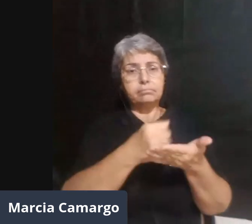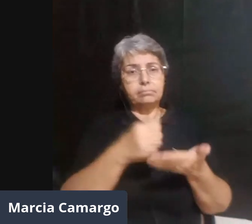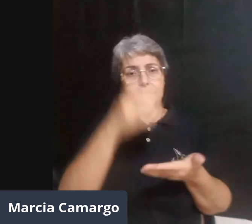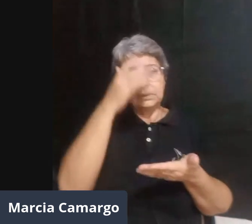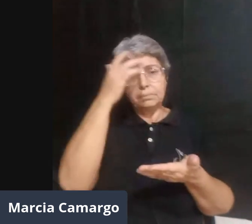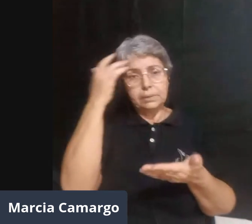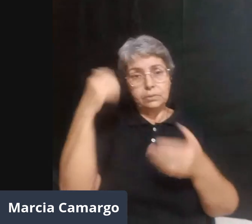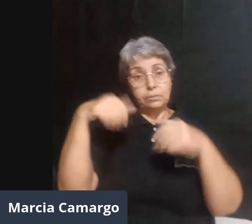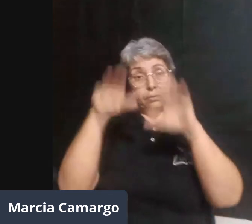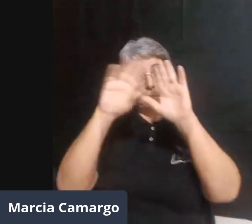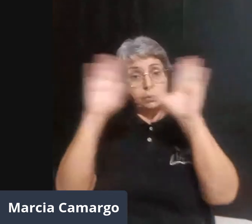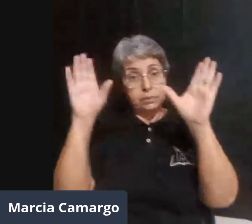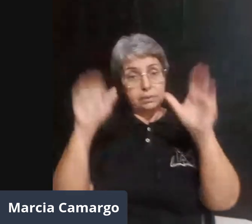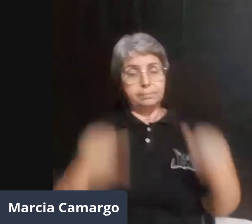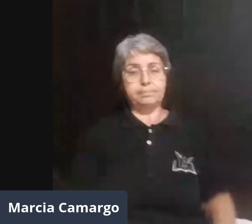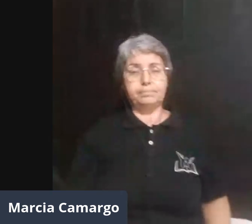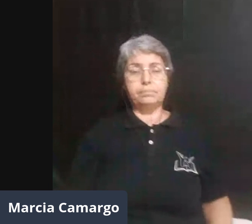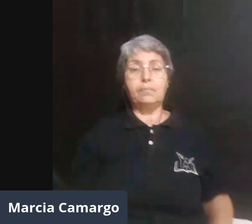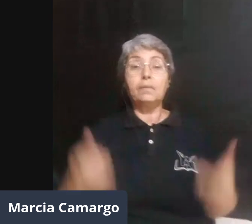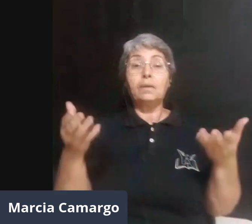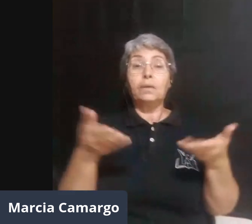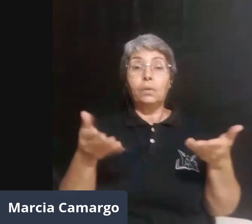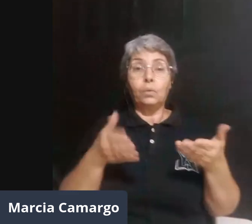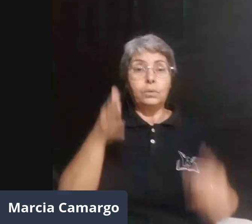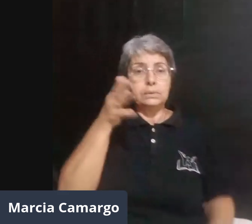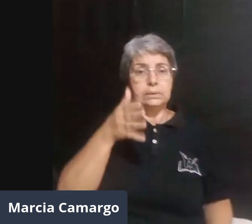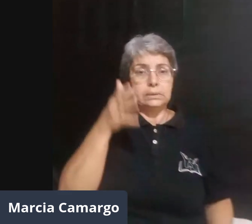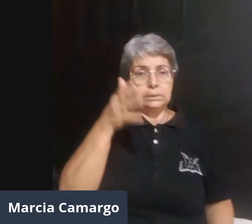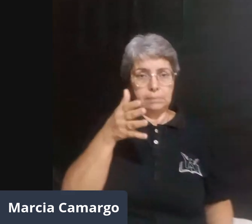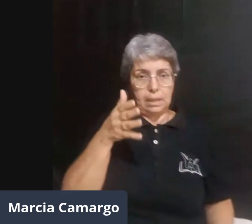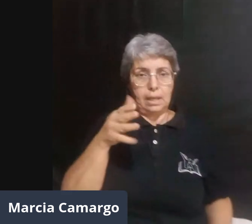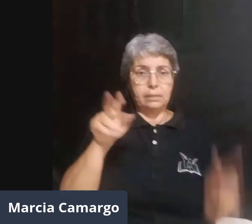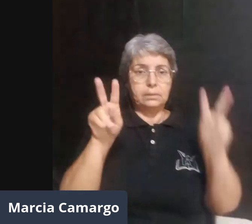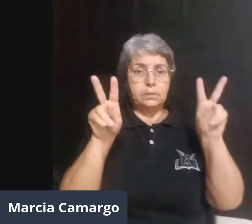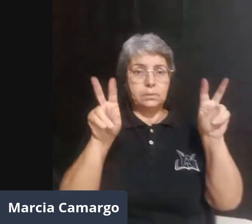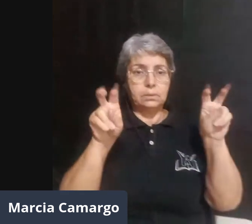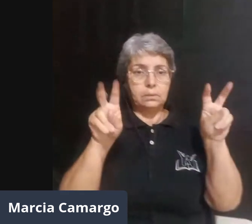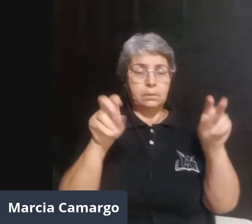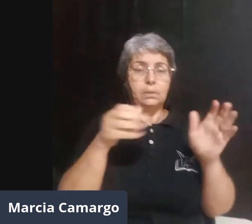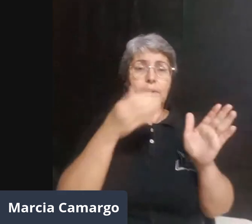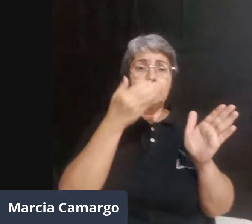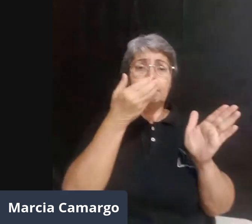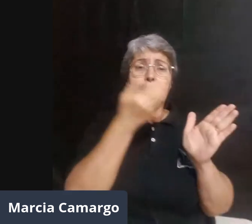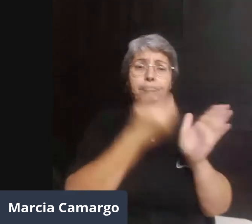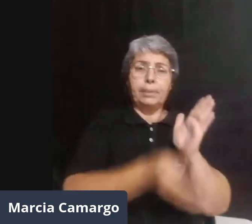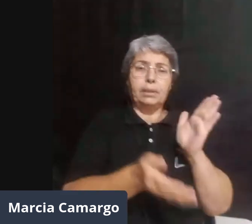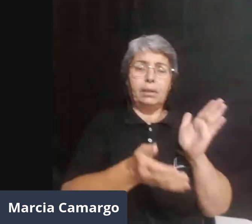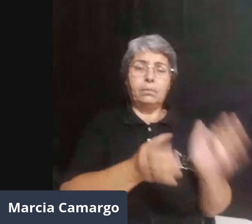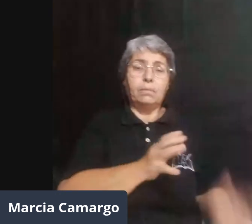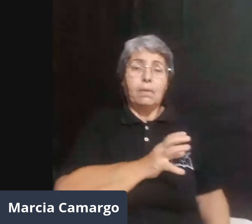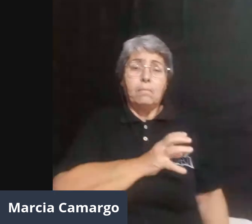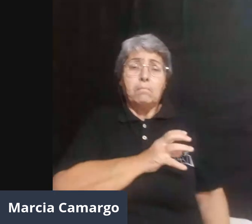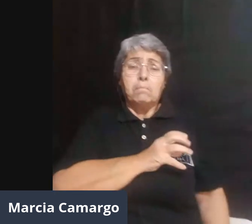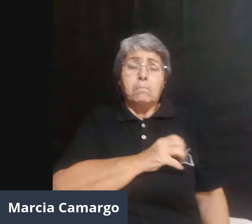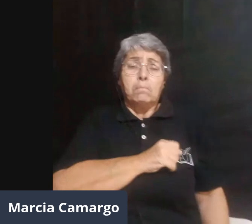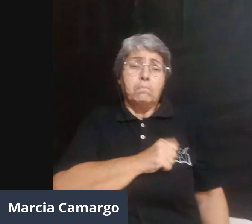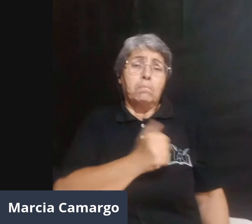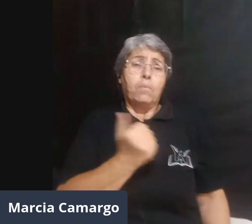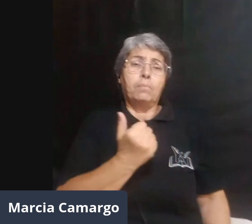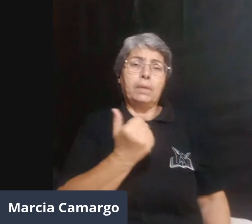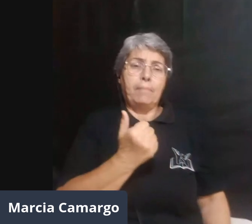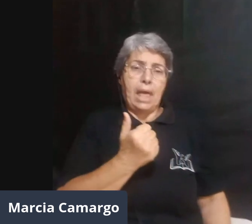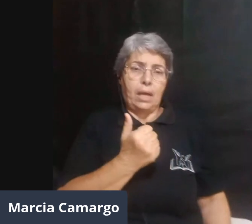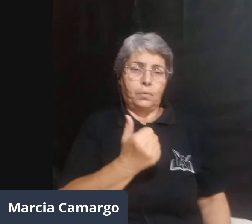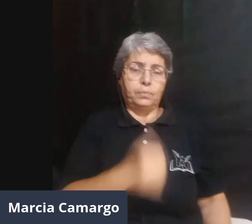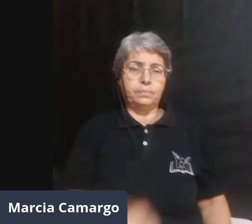Na palestra de hoje, que eu intitulei A Perda do Primeiro Amor, nós vamos ver